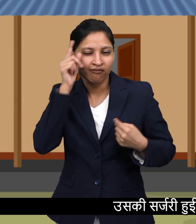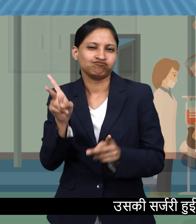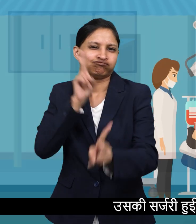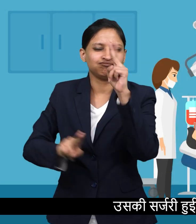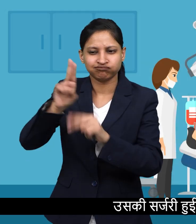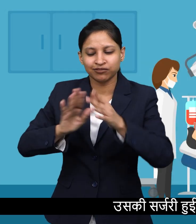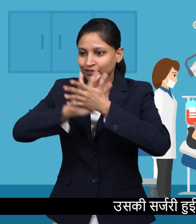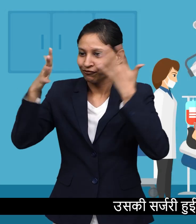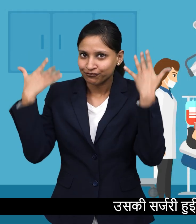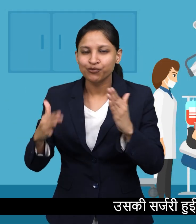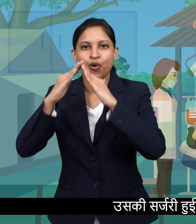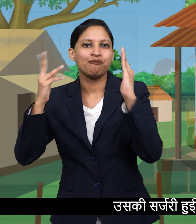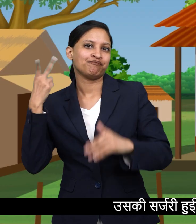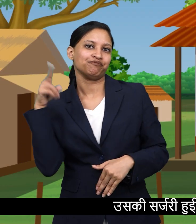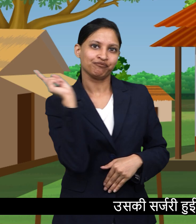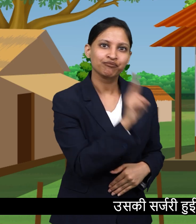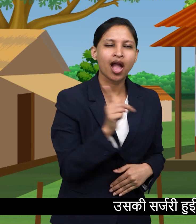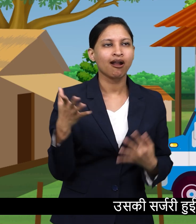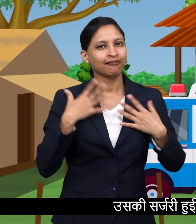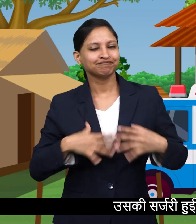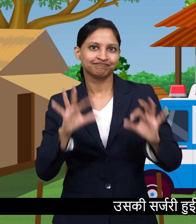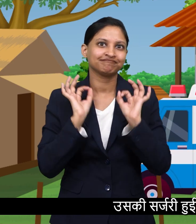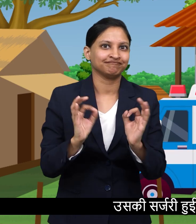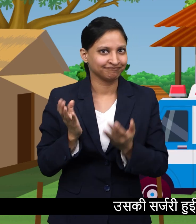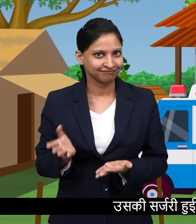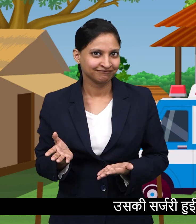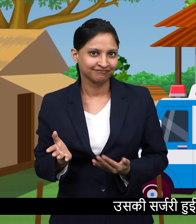उसकी सर्जरी हुई और वह स्वस्थ होकर घर आ गया।